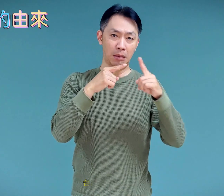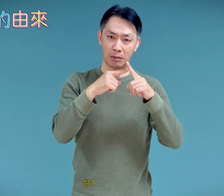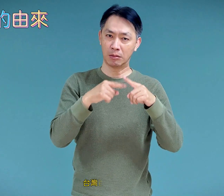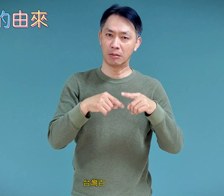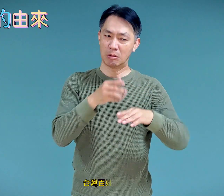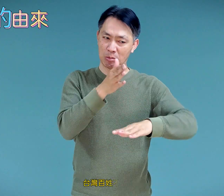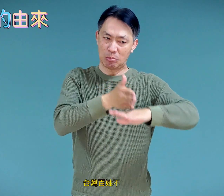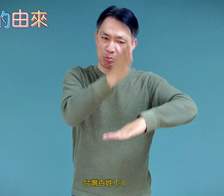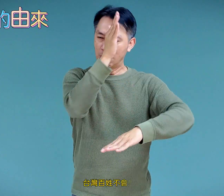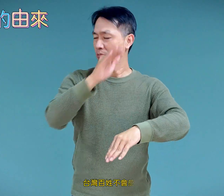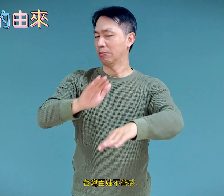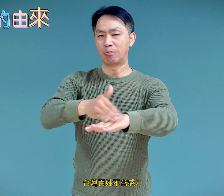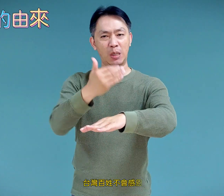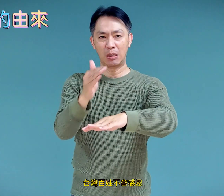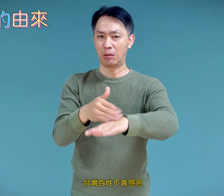台湾百姓不会感恩，